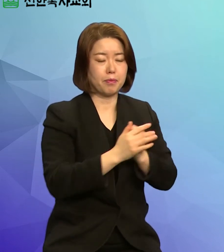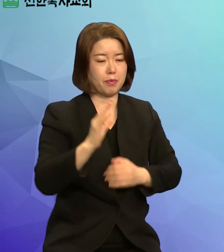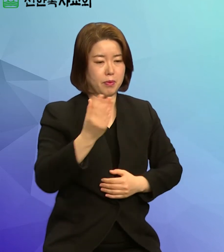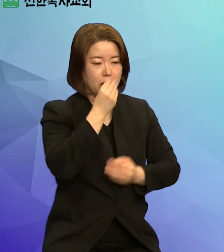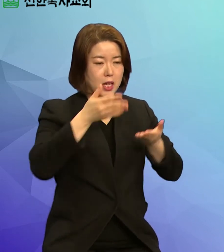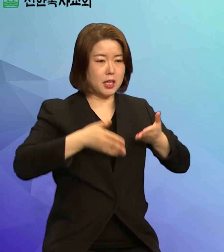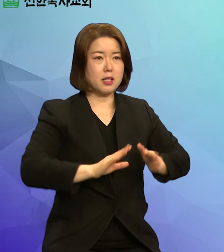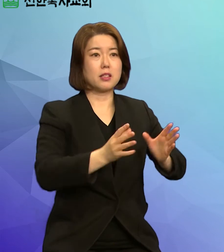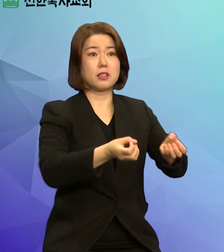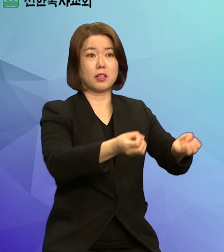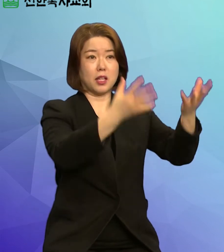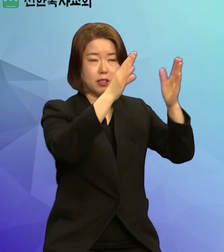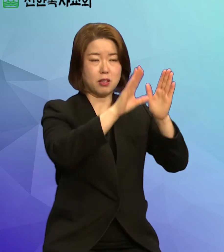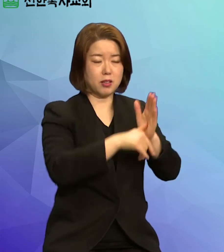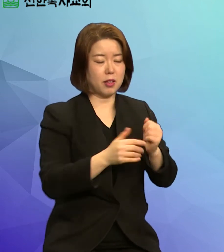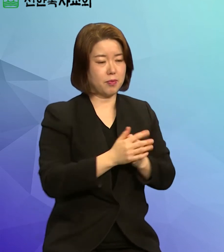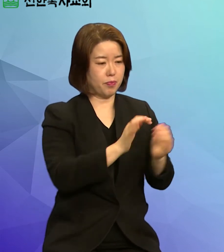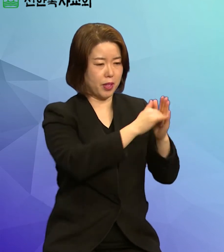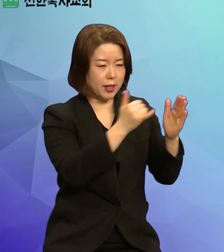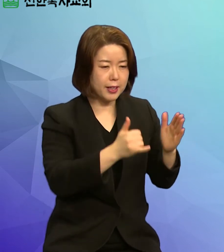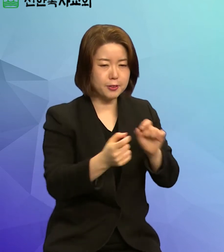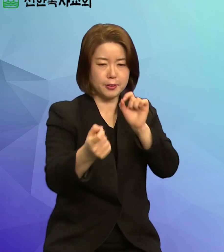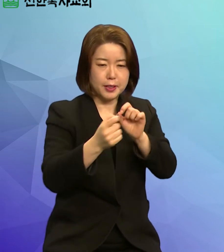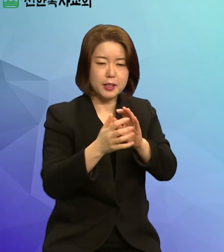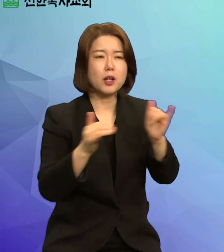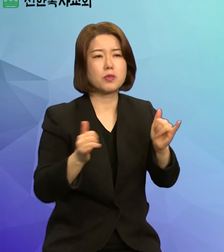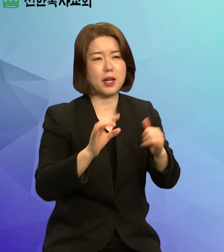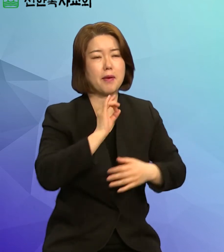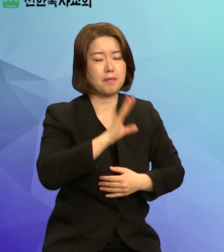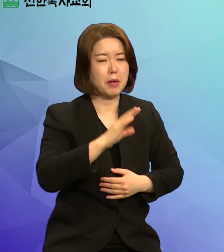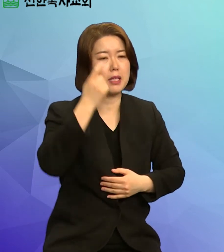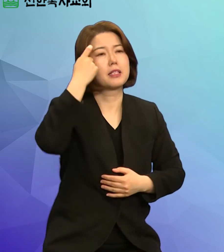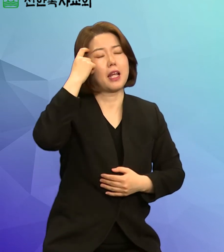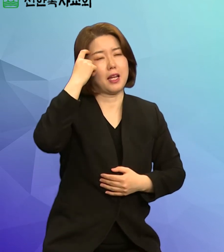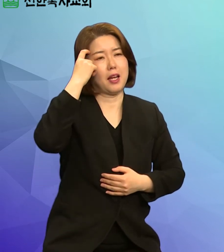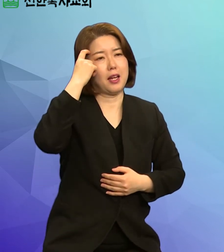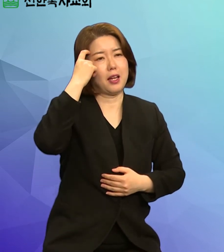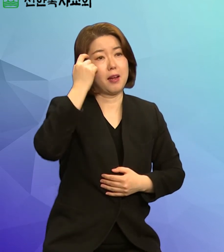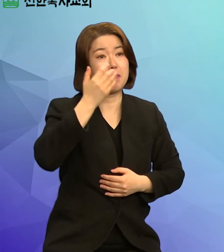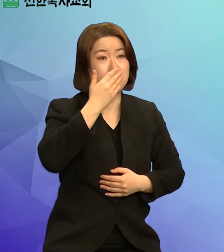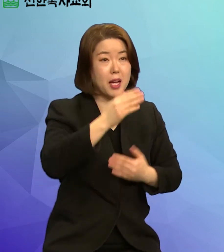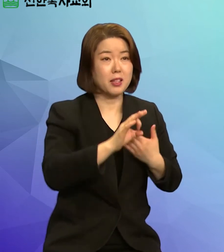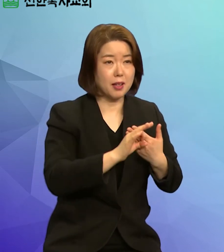성탄절에 가족이나 가까운 사람밖에는 생각하지 않는다면,